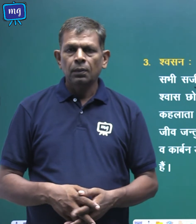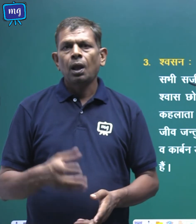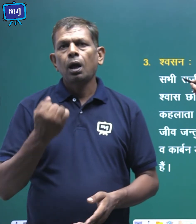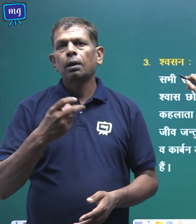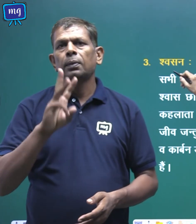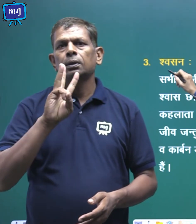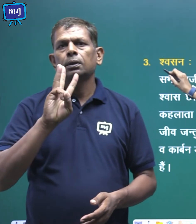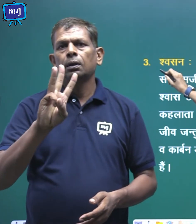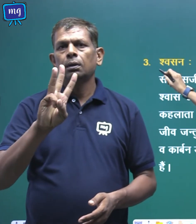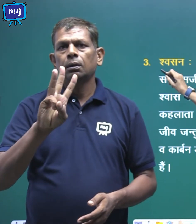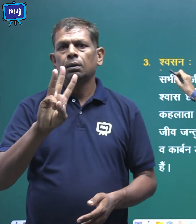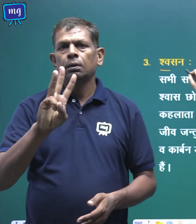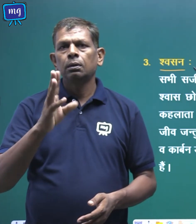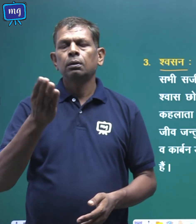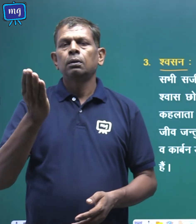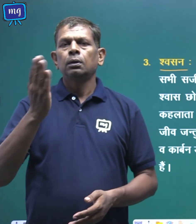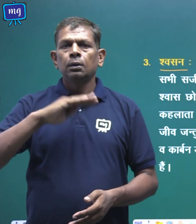नंबर 3, श्वसन।